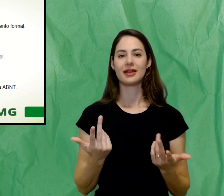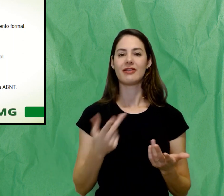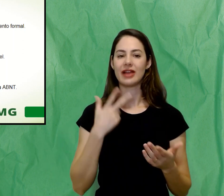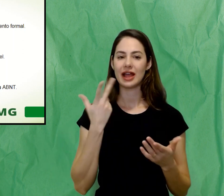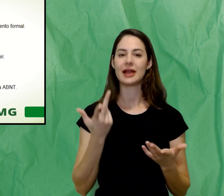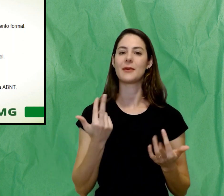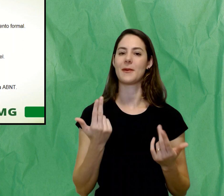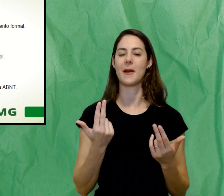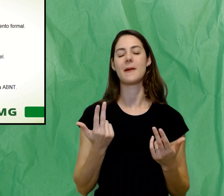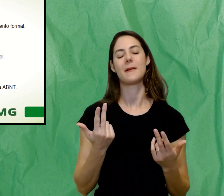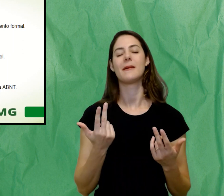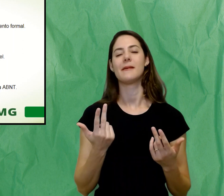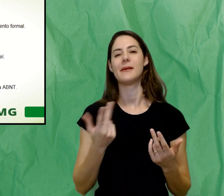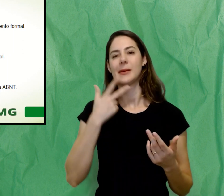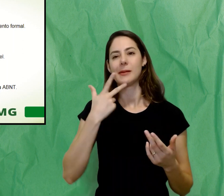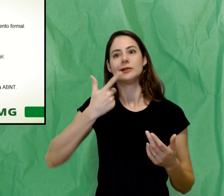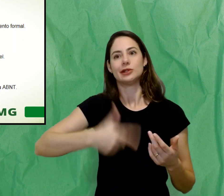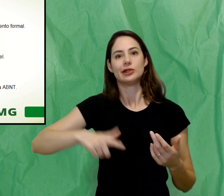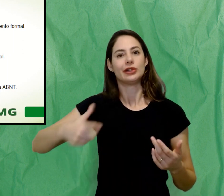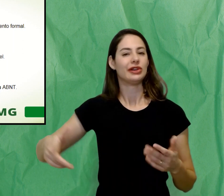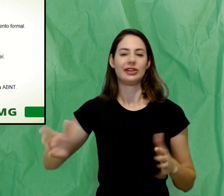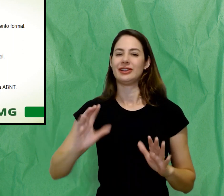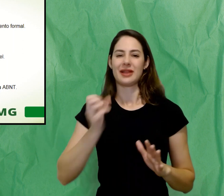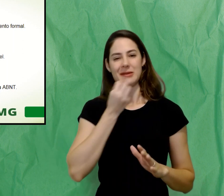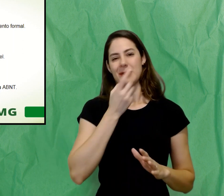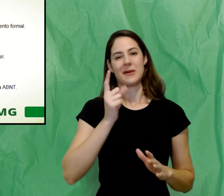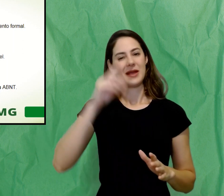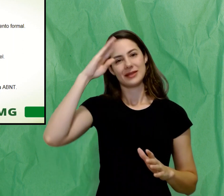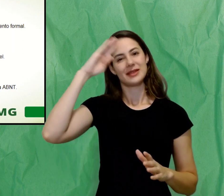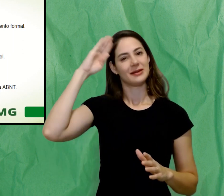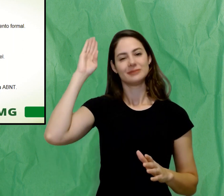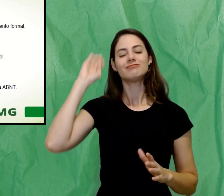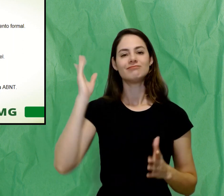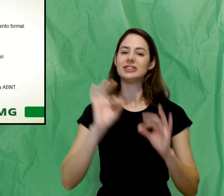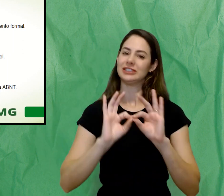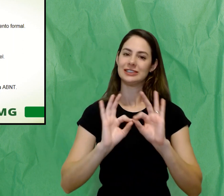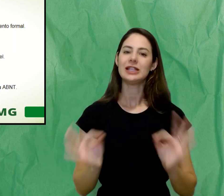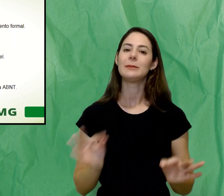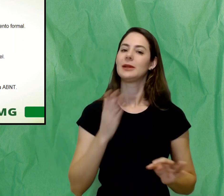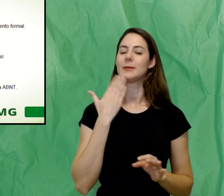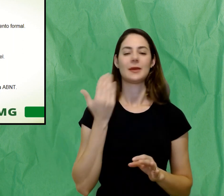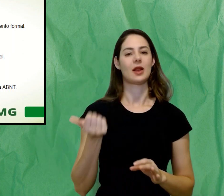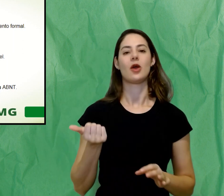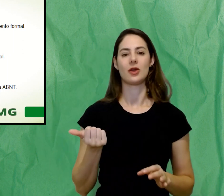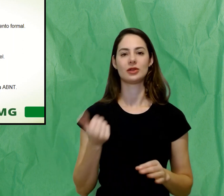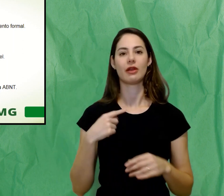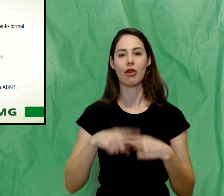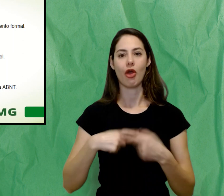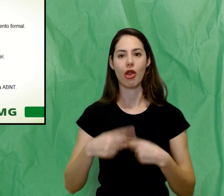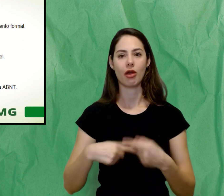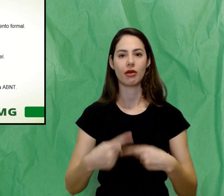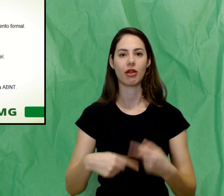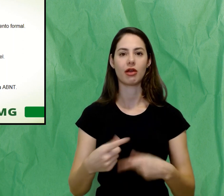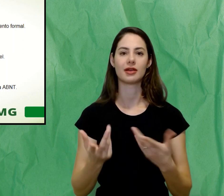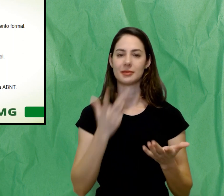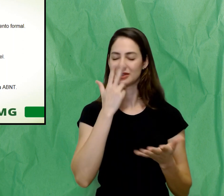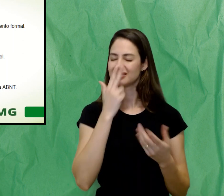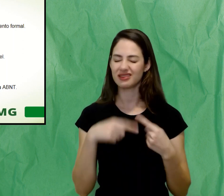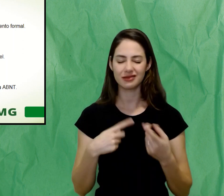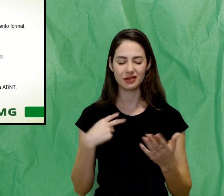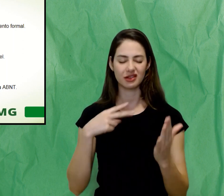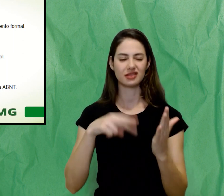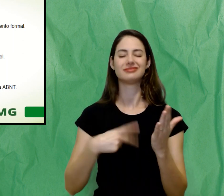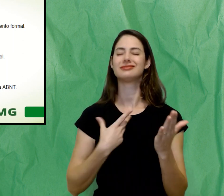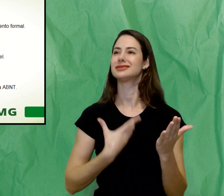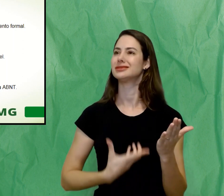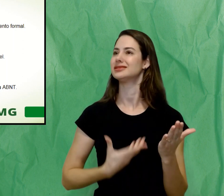linguiça, não funciona com gêneros acadêmicos, tá? É melhor você ser simples e objetivo do que ficar enrolando que o professor ou o leitor eles vão